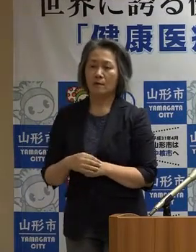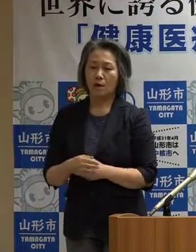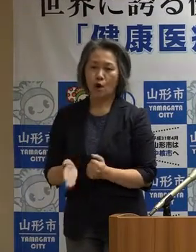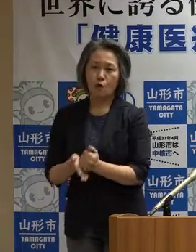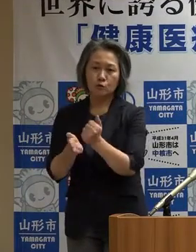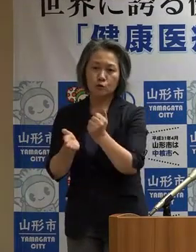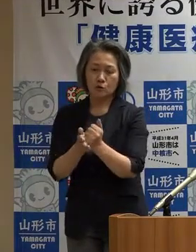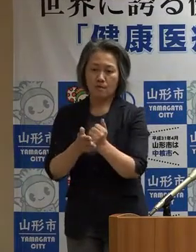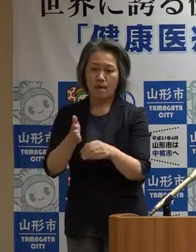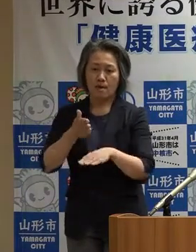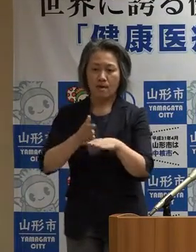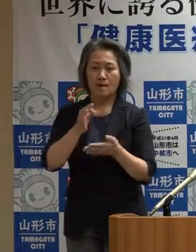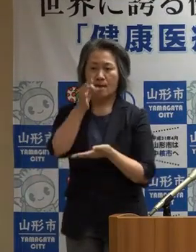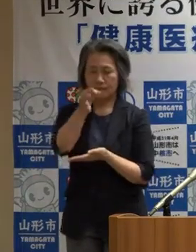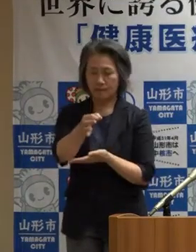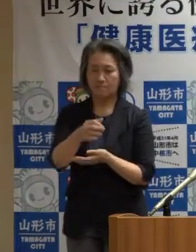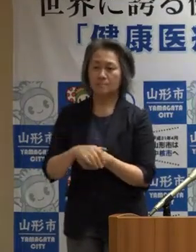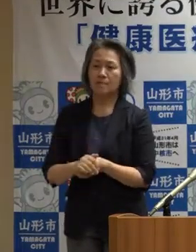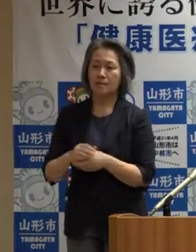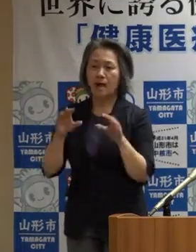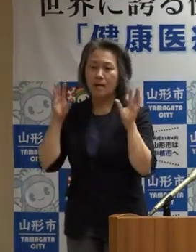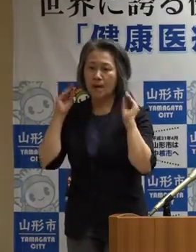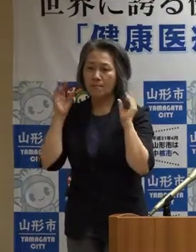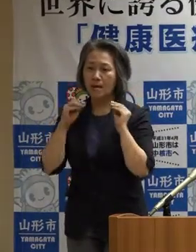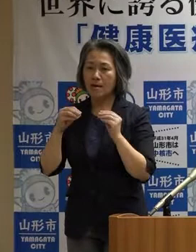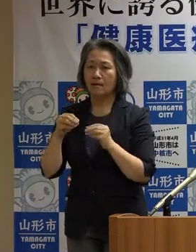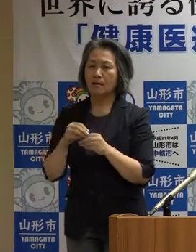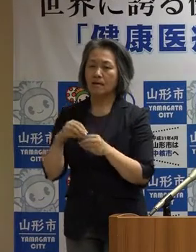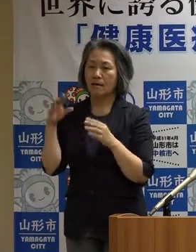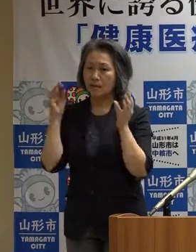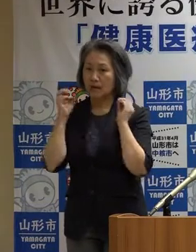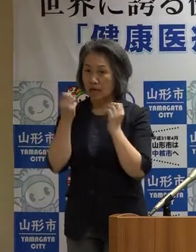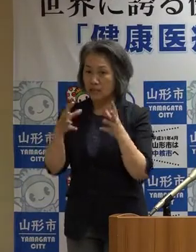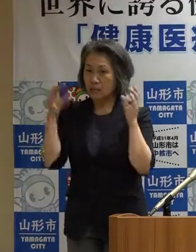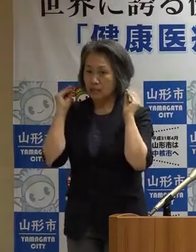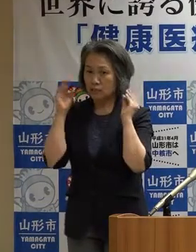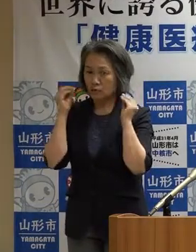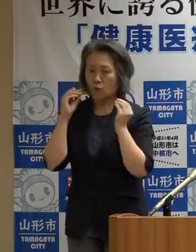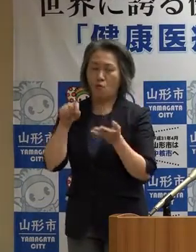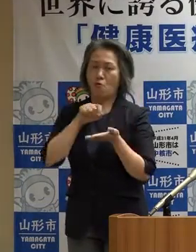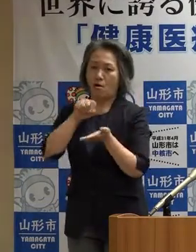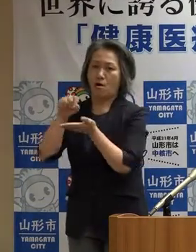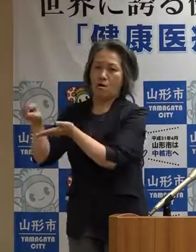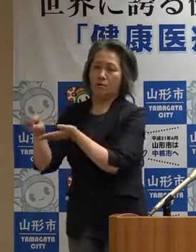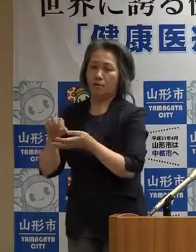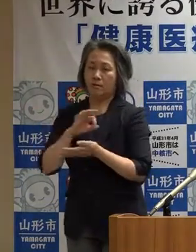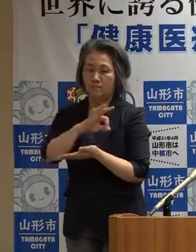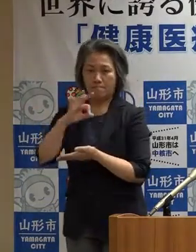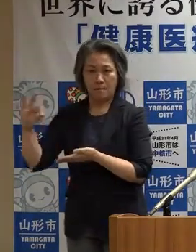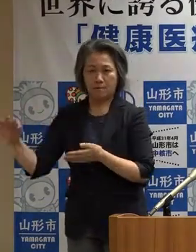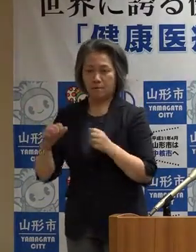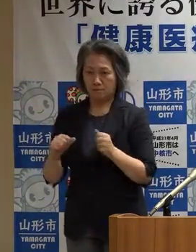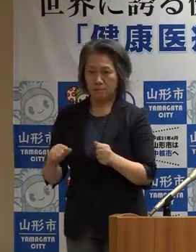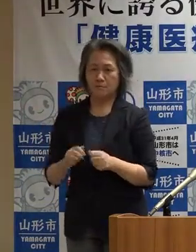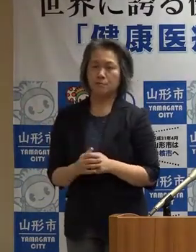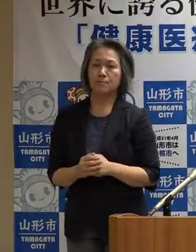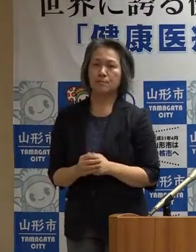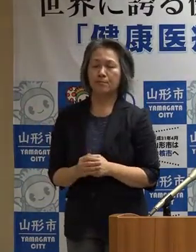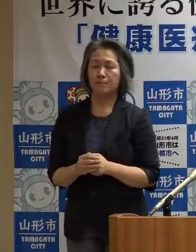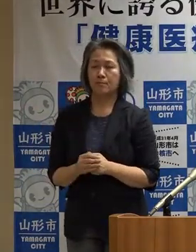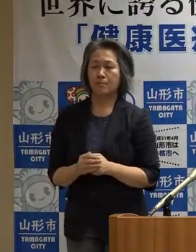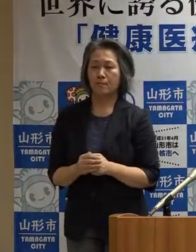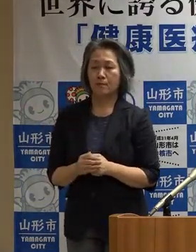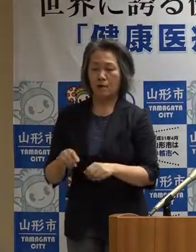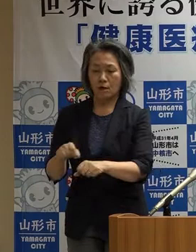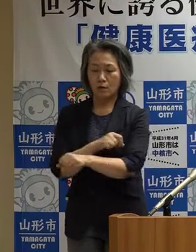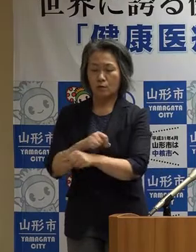礼品やキャンペーンなどの最新情報をメールマガジンで配信いたします。さらに公開記念として特産